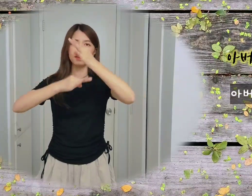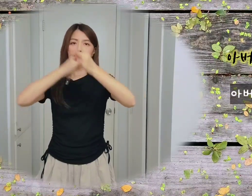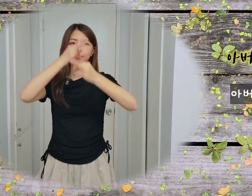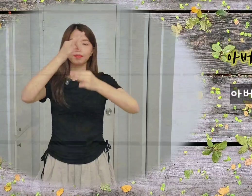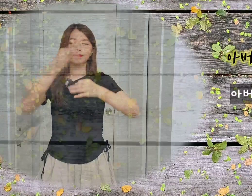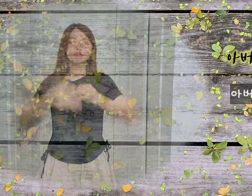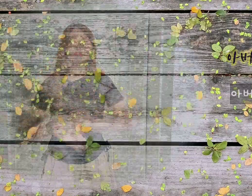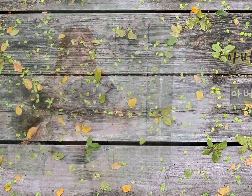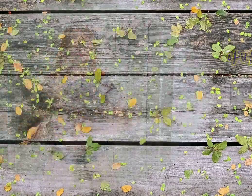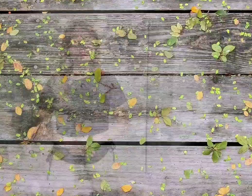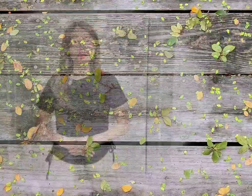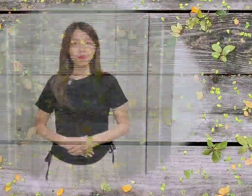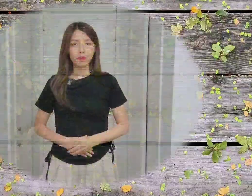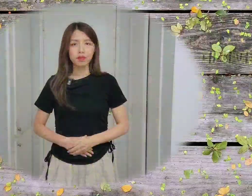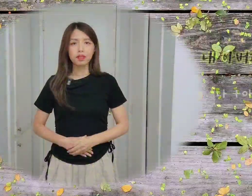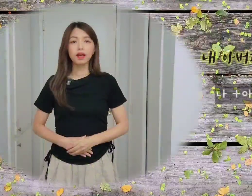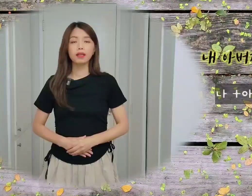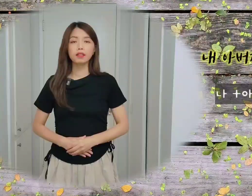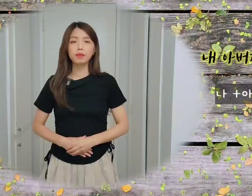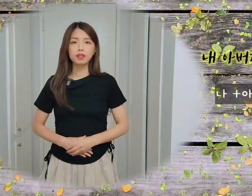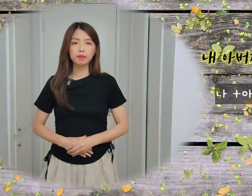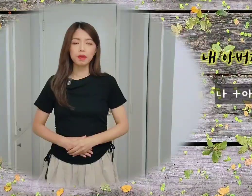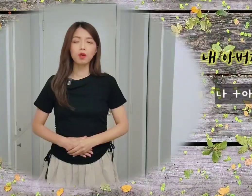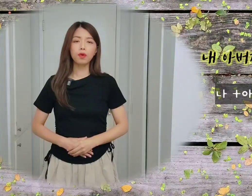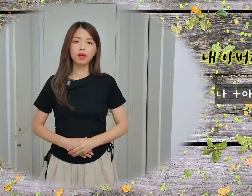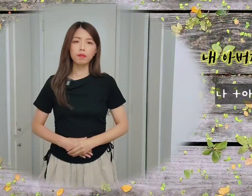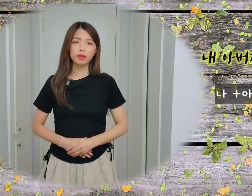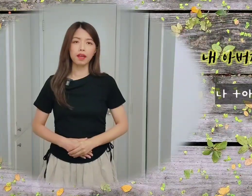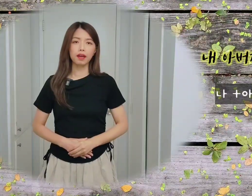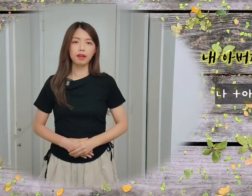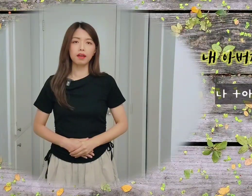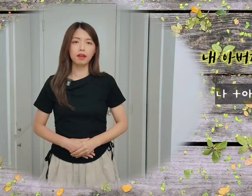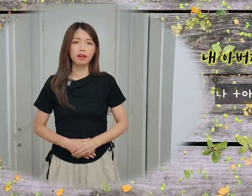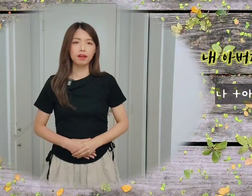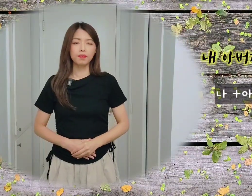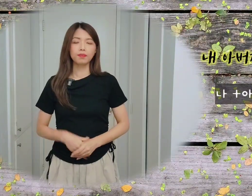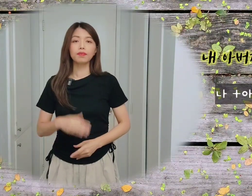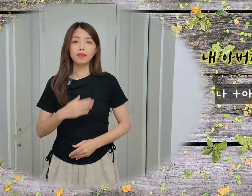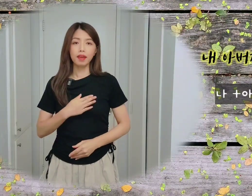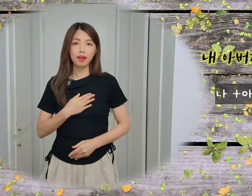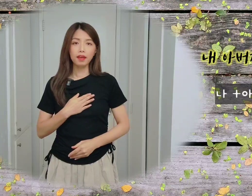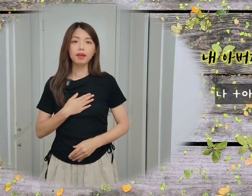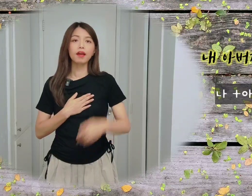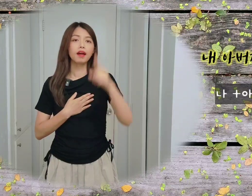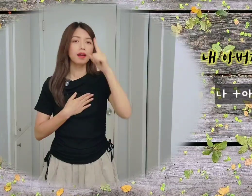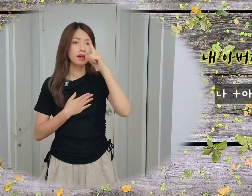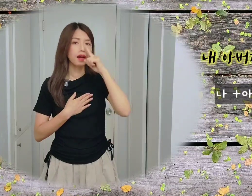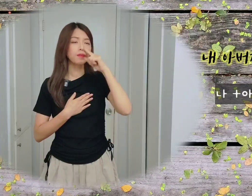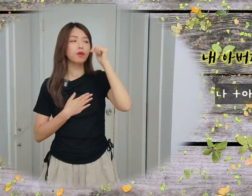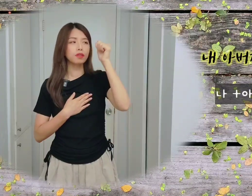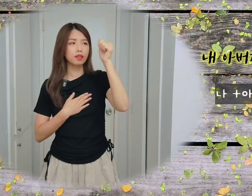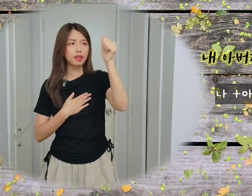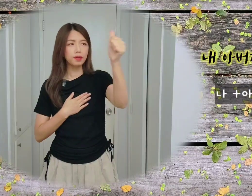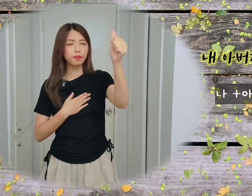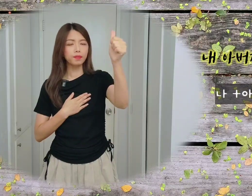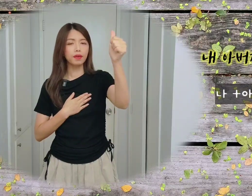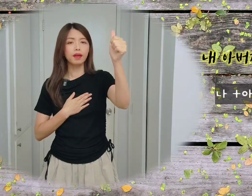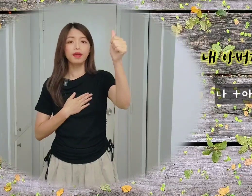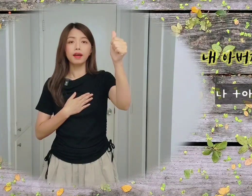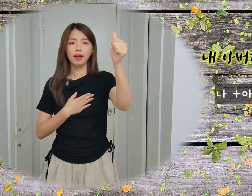외쳐봅니다. 내 아버지 가슴을 치며 회개합니다. 내